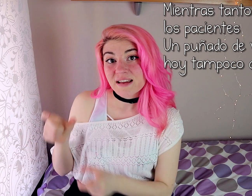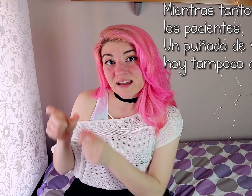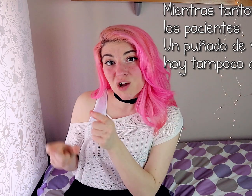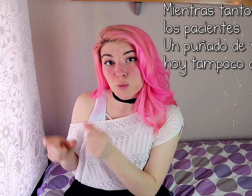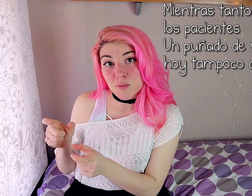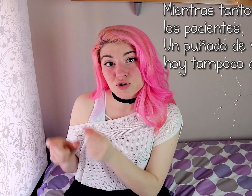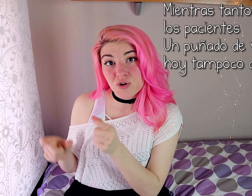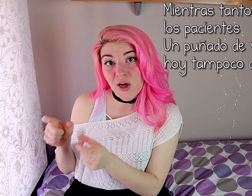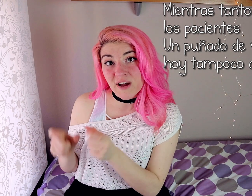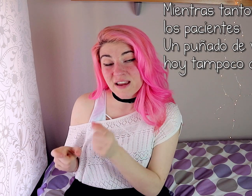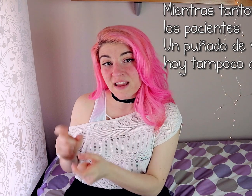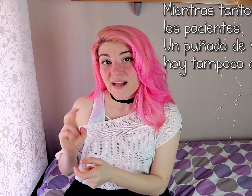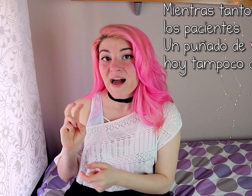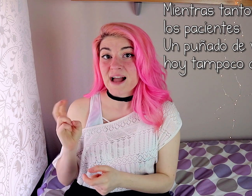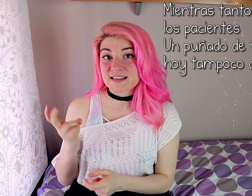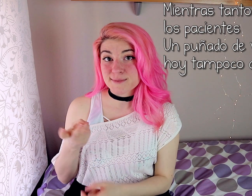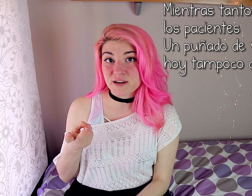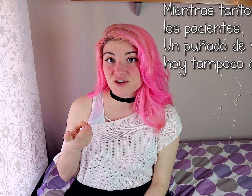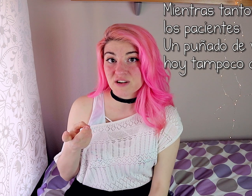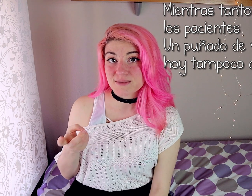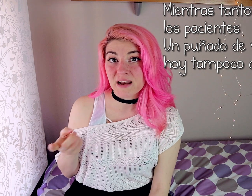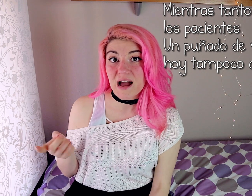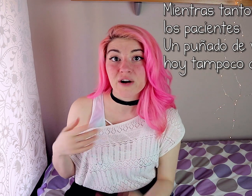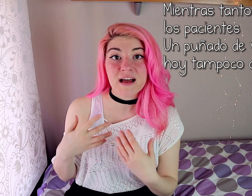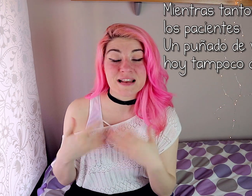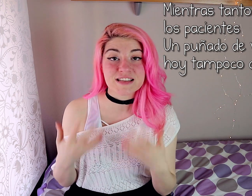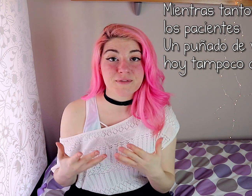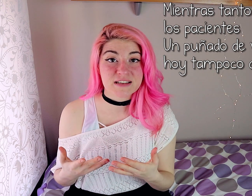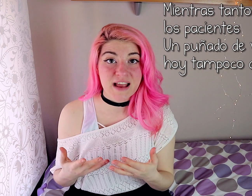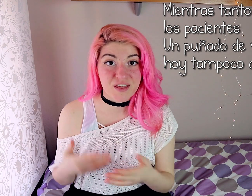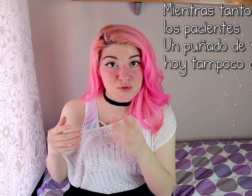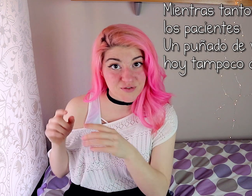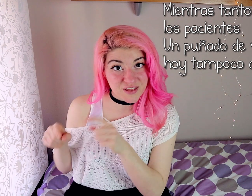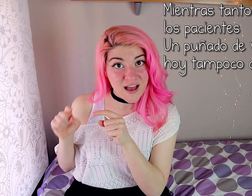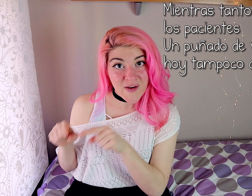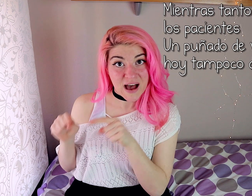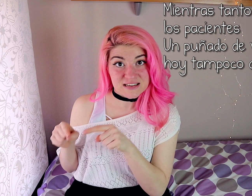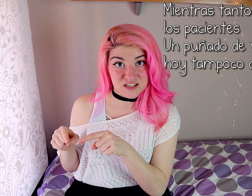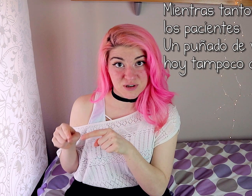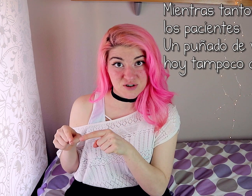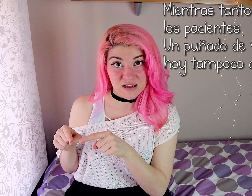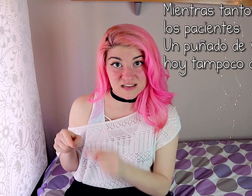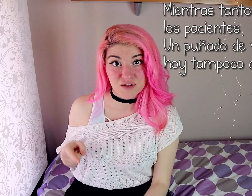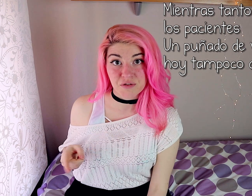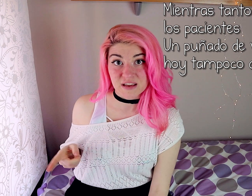Que como hemos colocado aquí a esas personas, ¿vale? Ahora en la siguiente frase hacemos referencia a estas personas. Entonces,